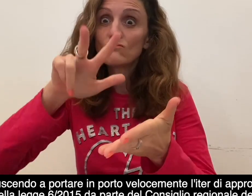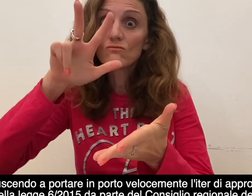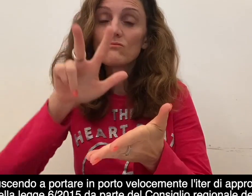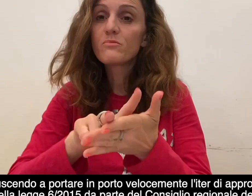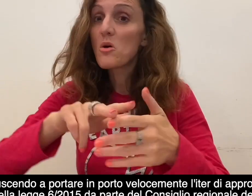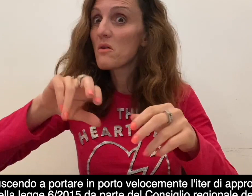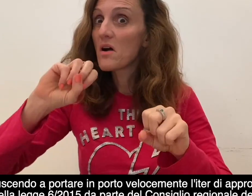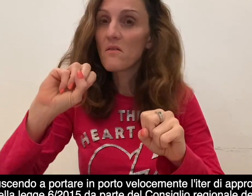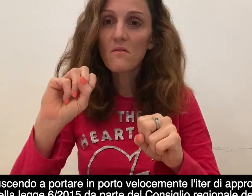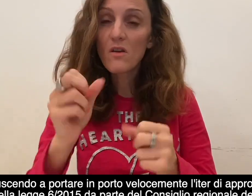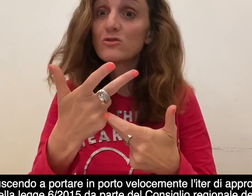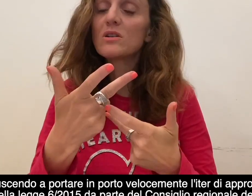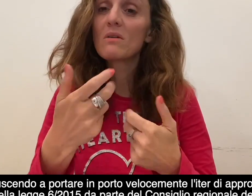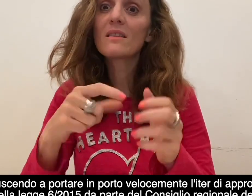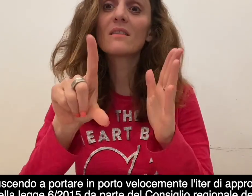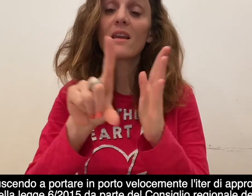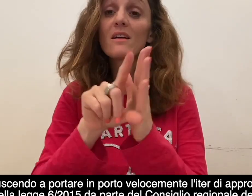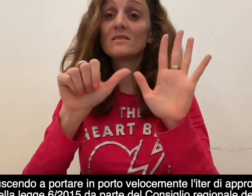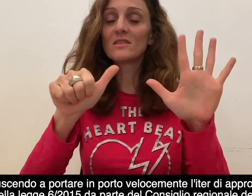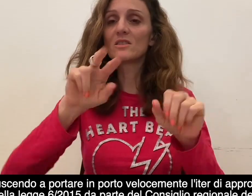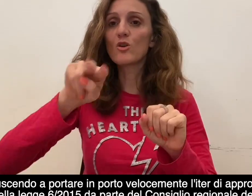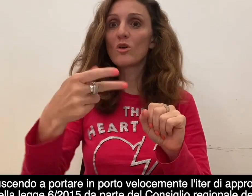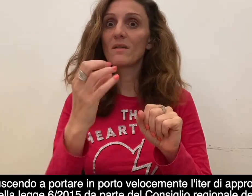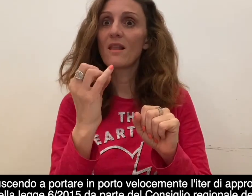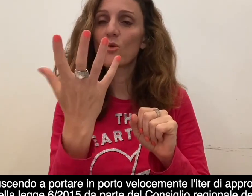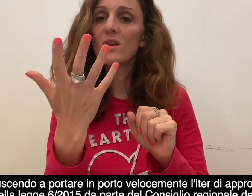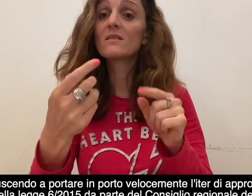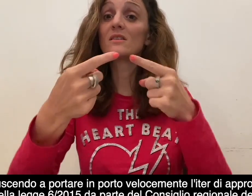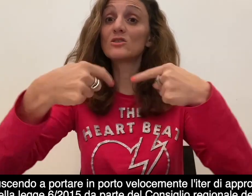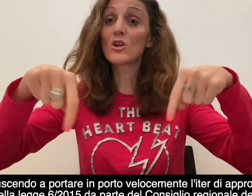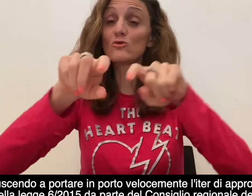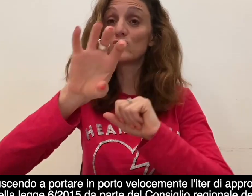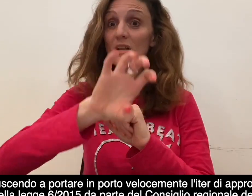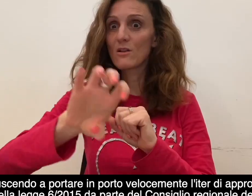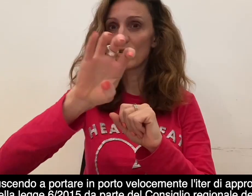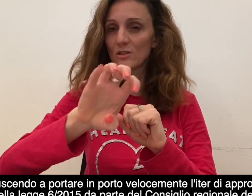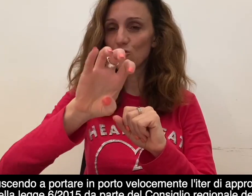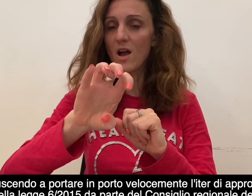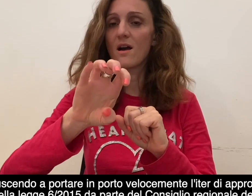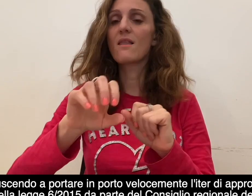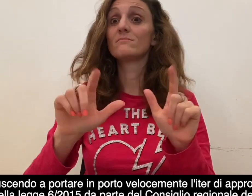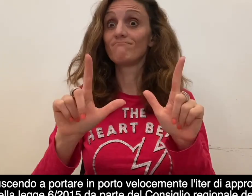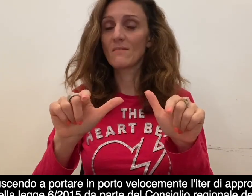in porto velocemente l'iter di approvazione della legge 6 2015 da parte del consiglio regionale del